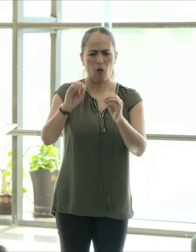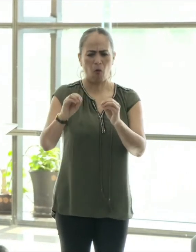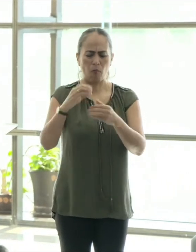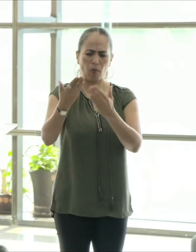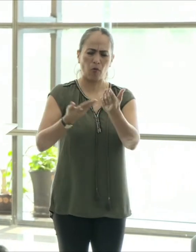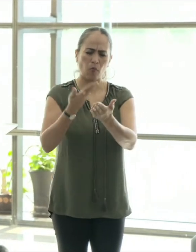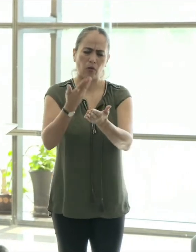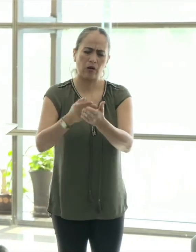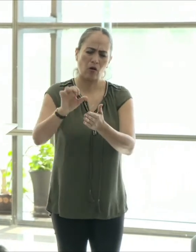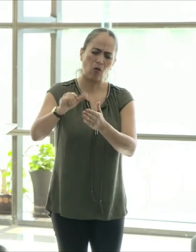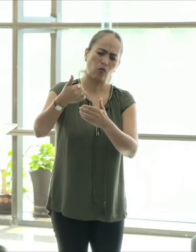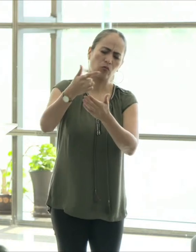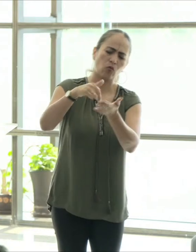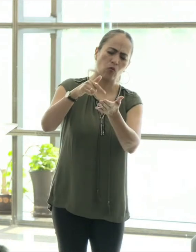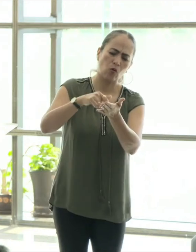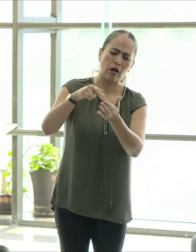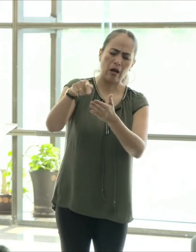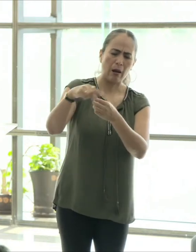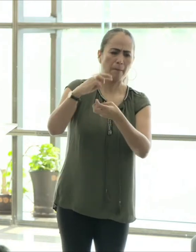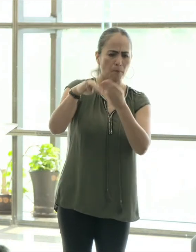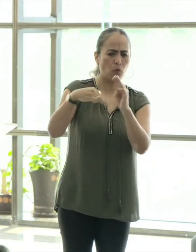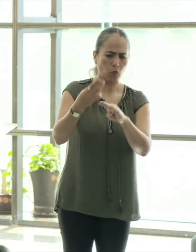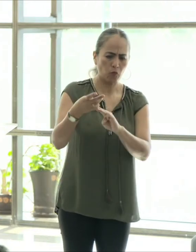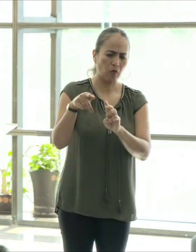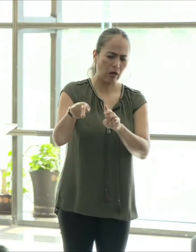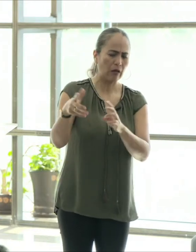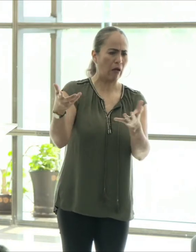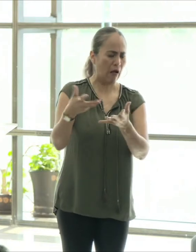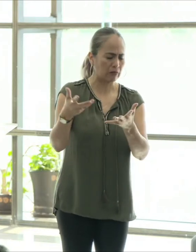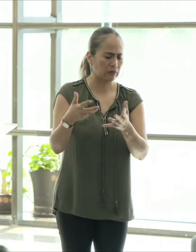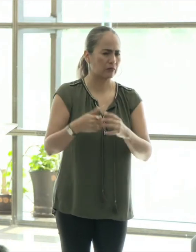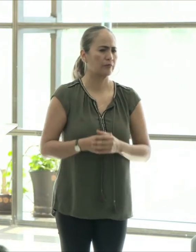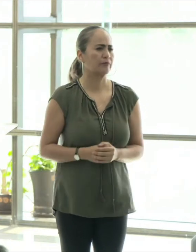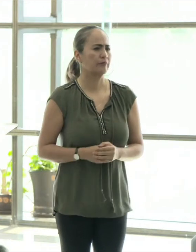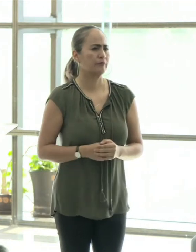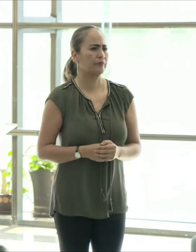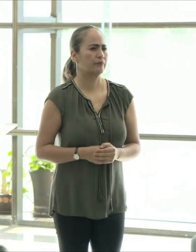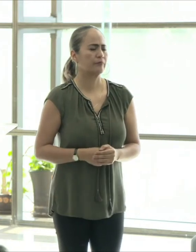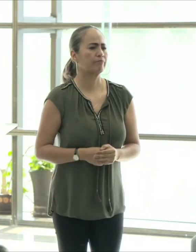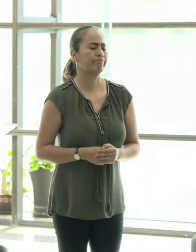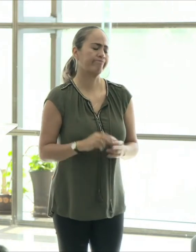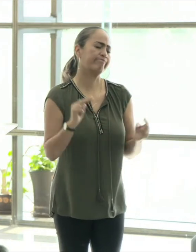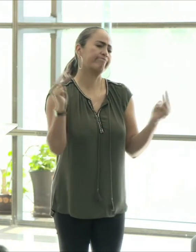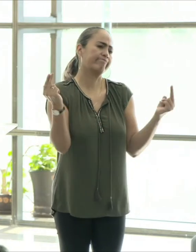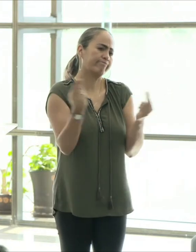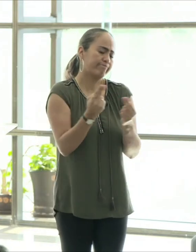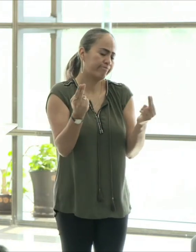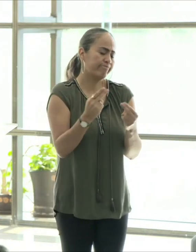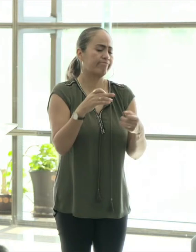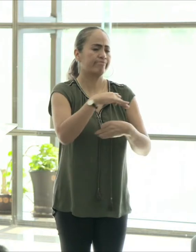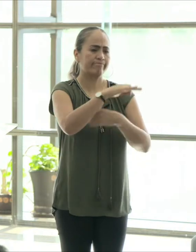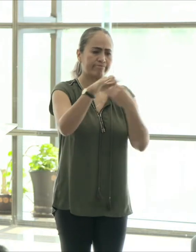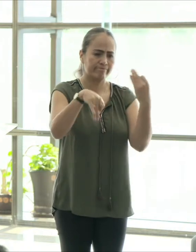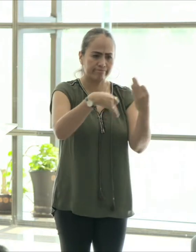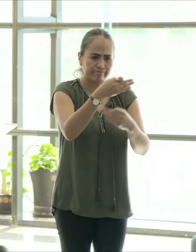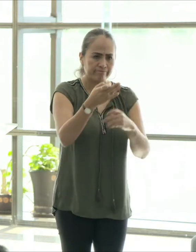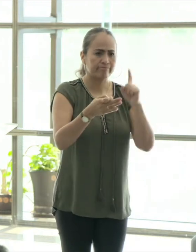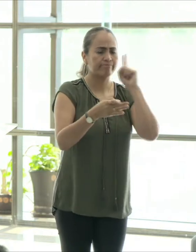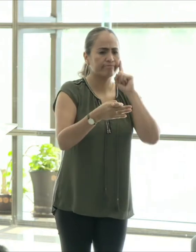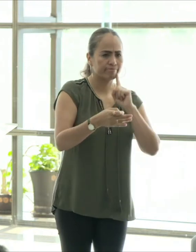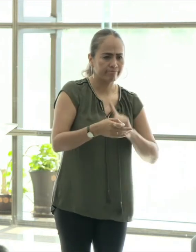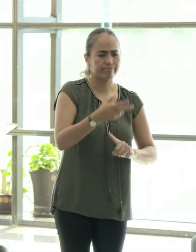partes del mundo es importante Pues están enfrentando es necesario Creo yo que todas y todos todos